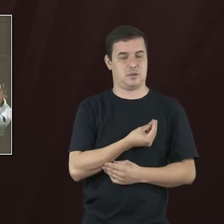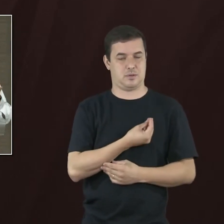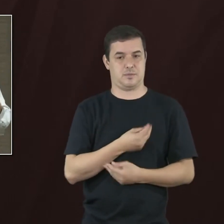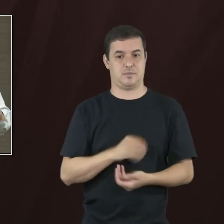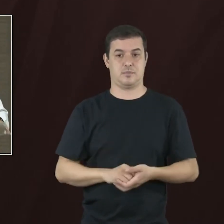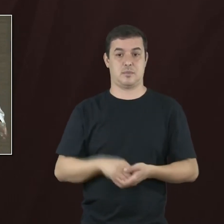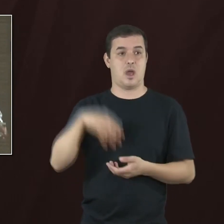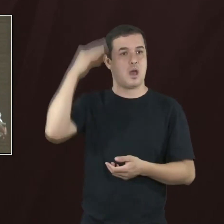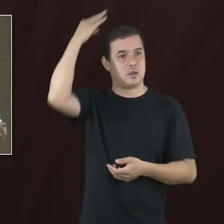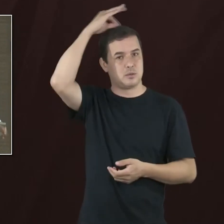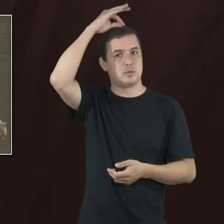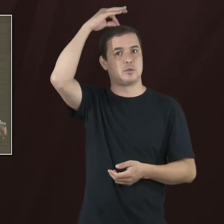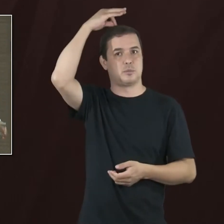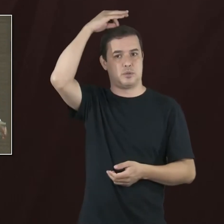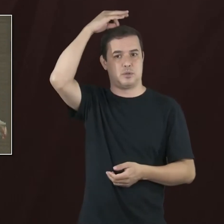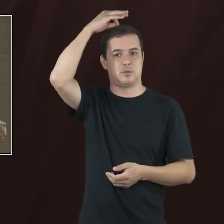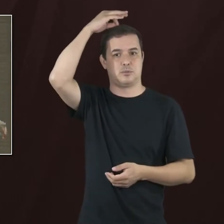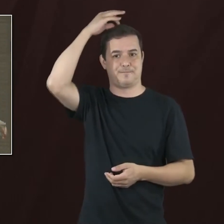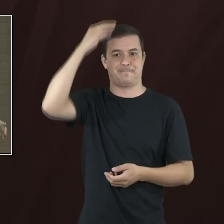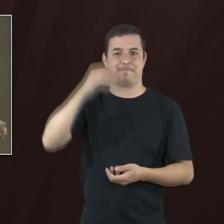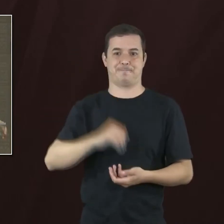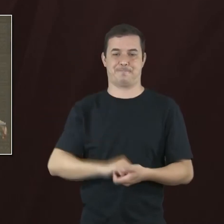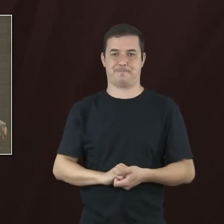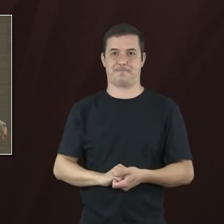é do Espírito.